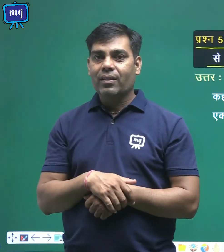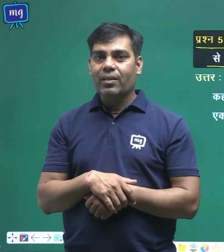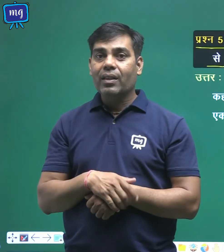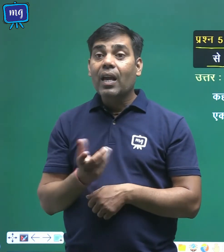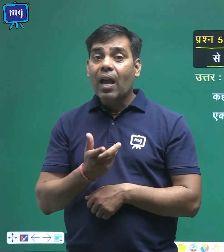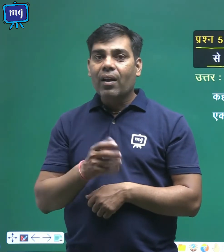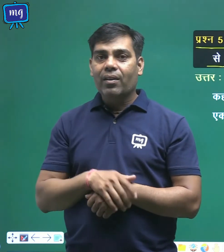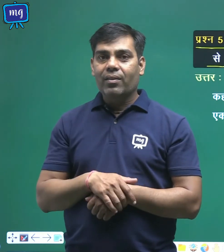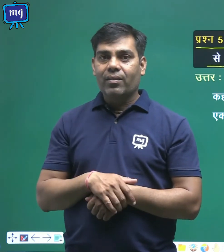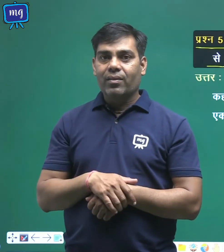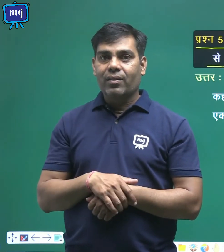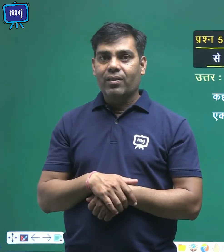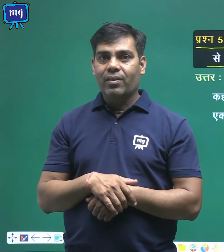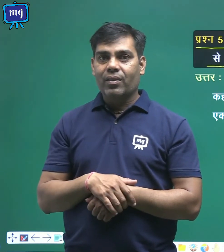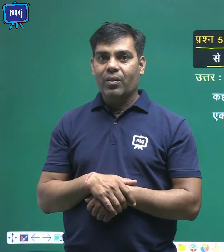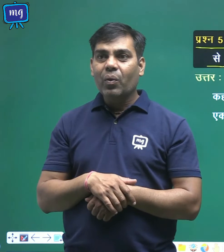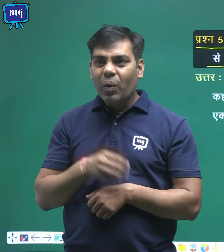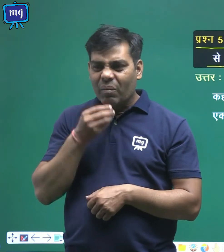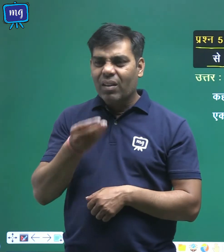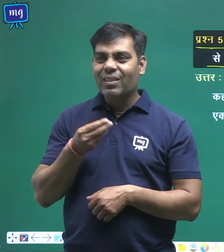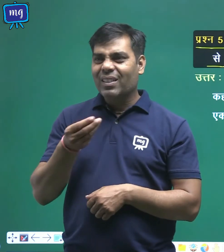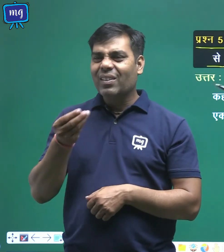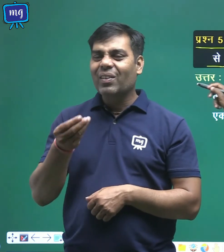क्या निहोरे किए?